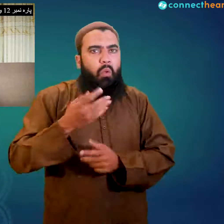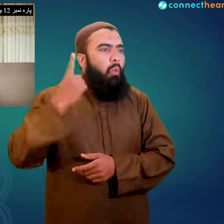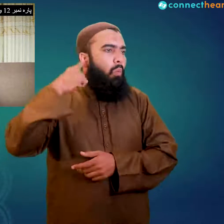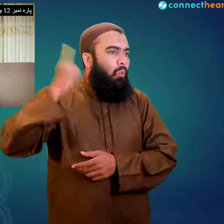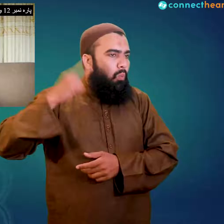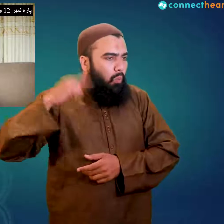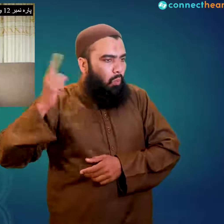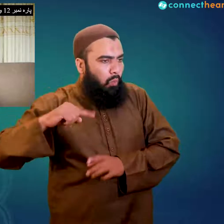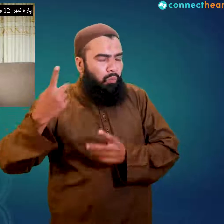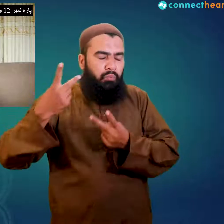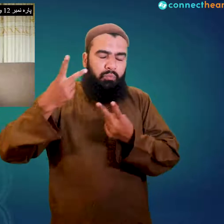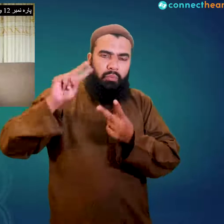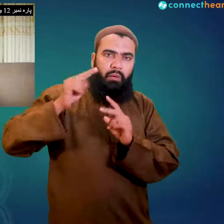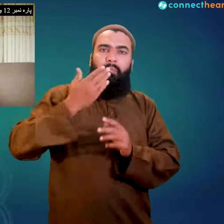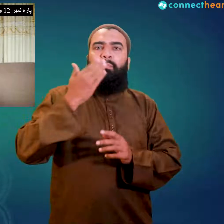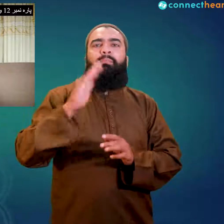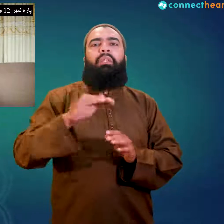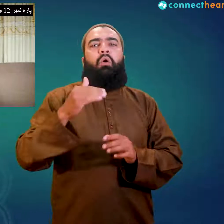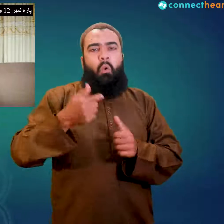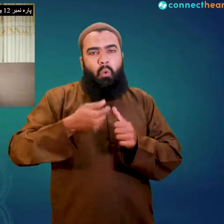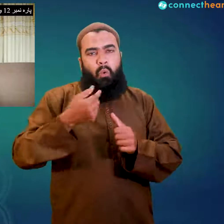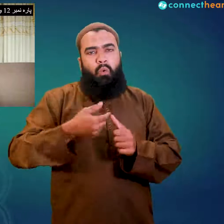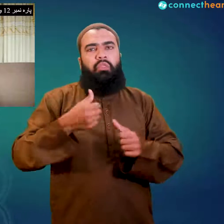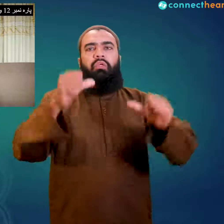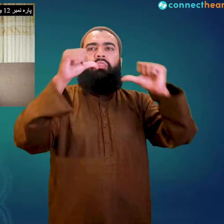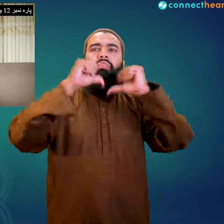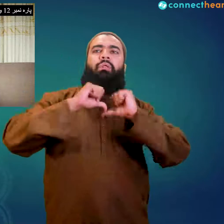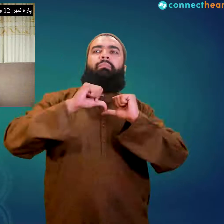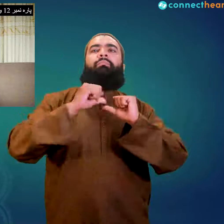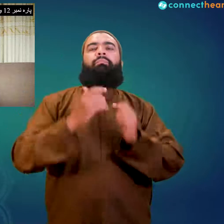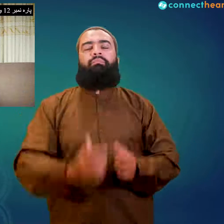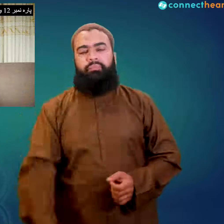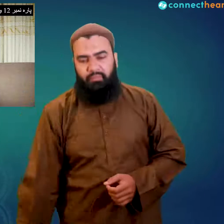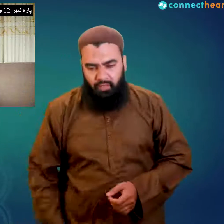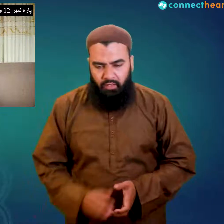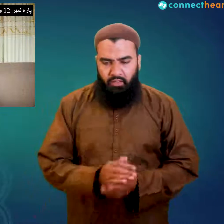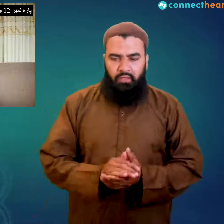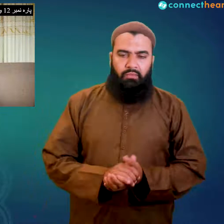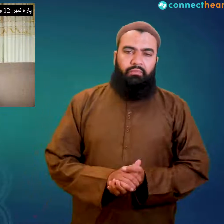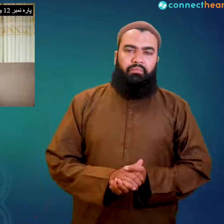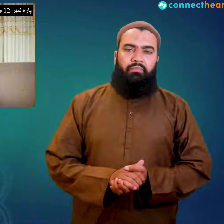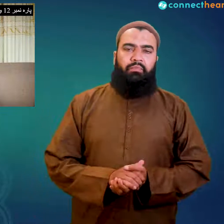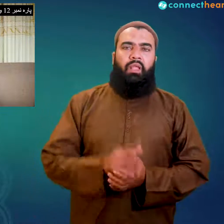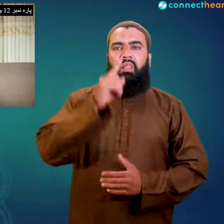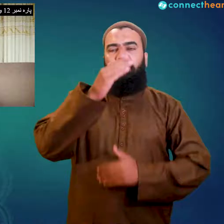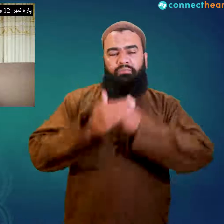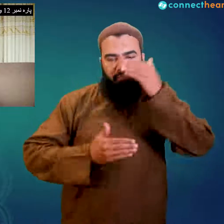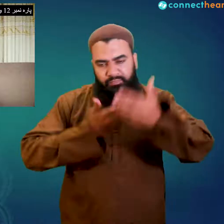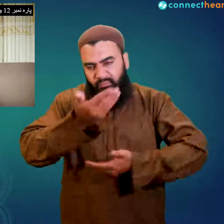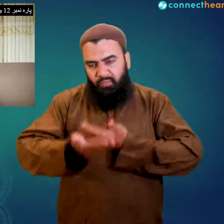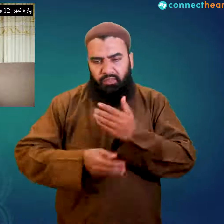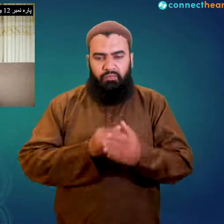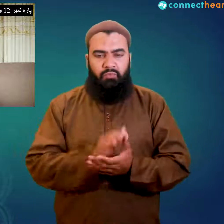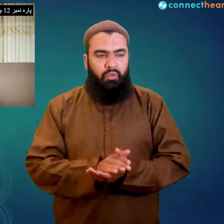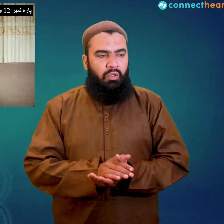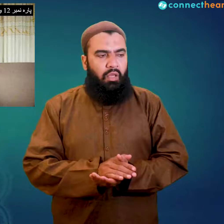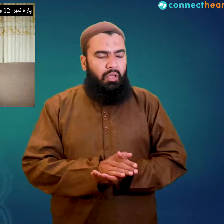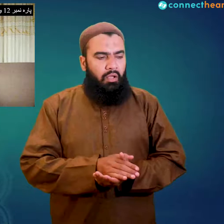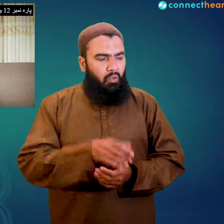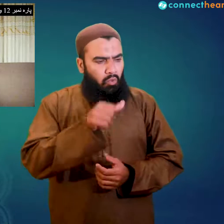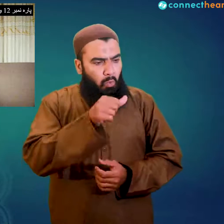علیم شدید، اللہ کی پکڑ بڑی سخت ہے، یعنی ان پر حجت پوری ہو گئی تھی، اس کے باوجود یہ لوگ ایمان نہیں